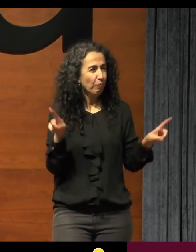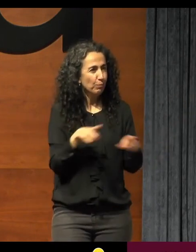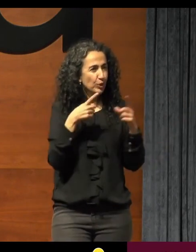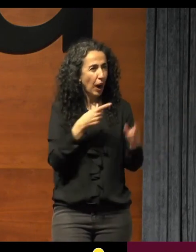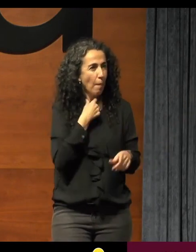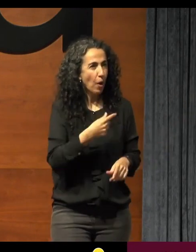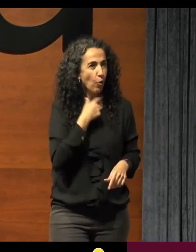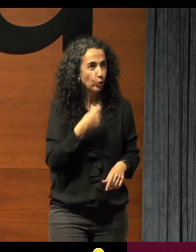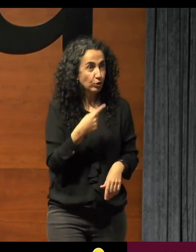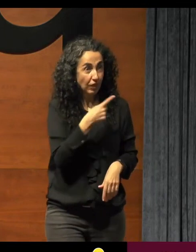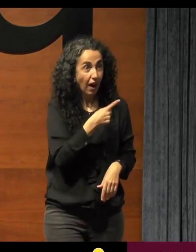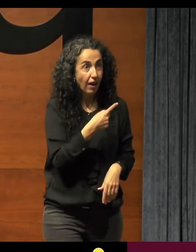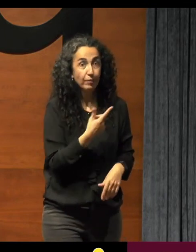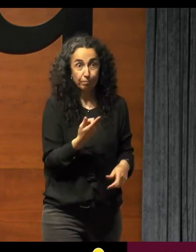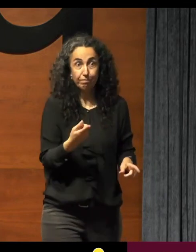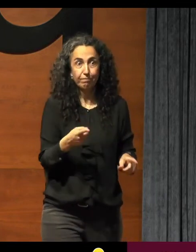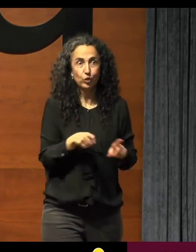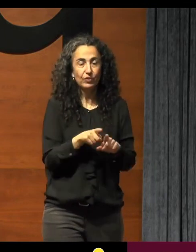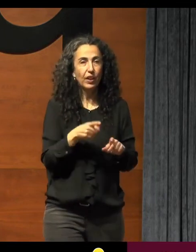de una manera además satisfactoria.